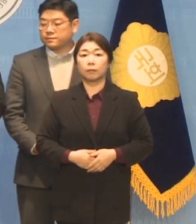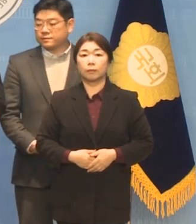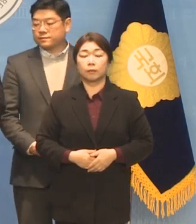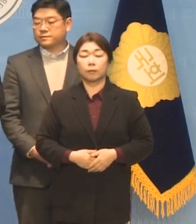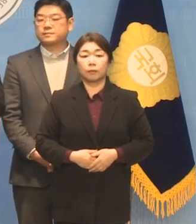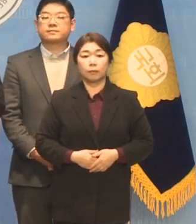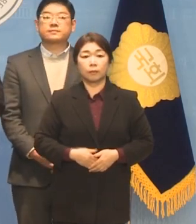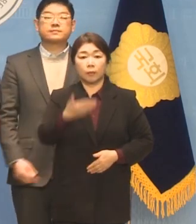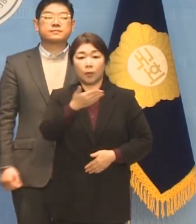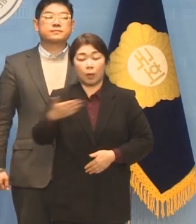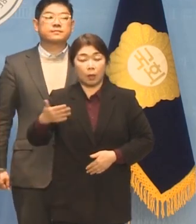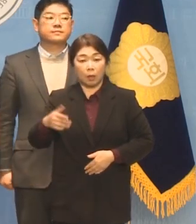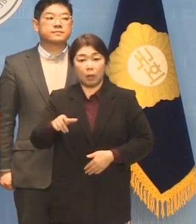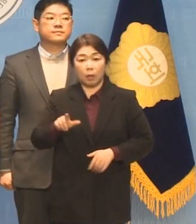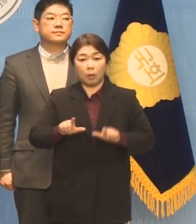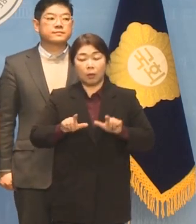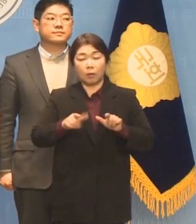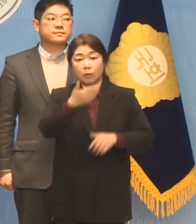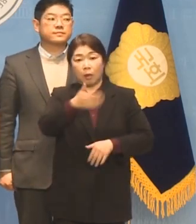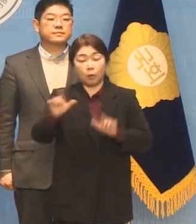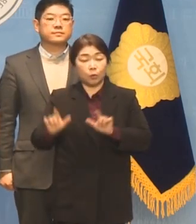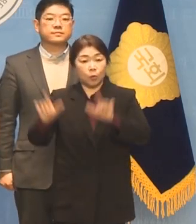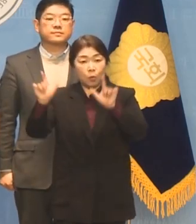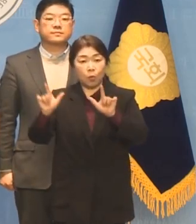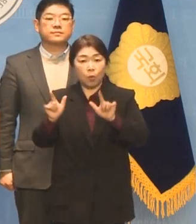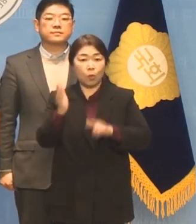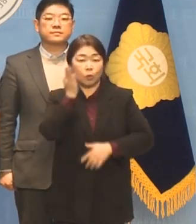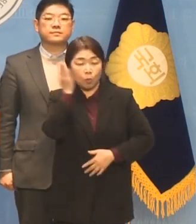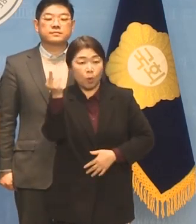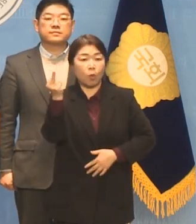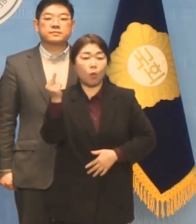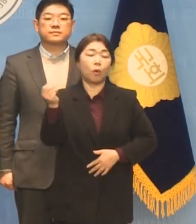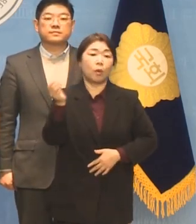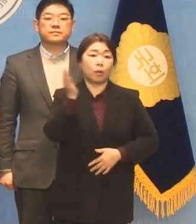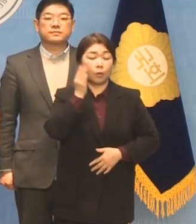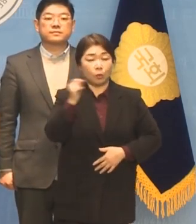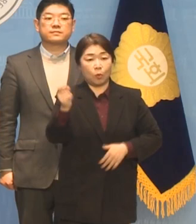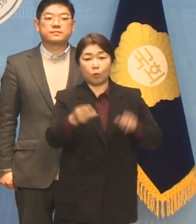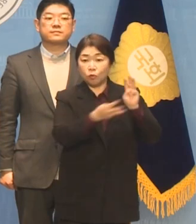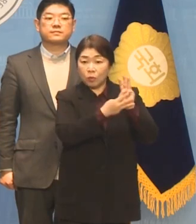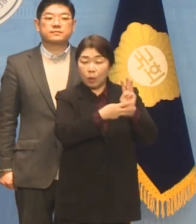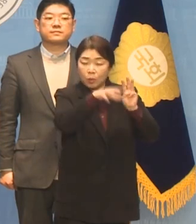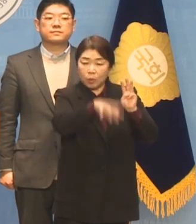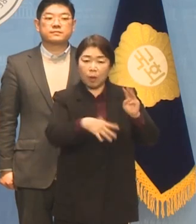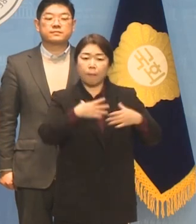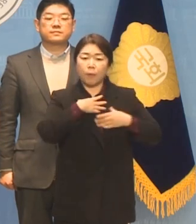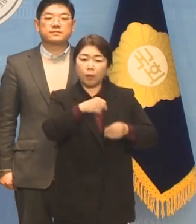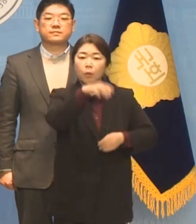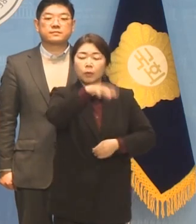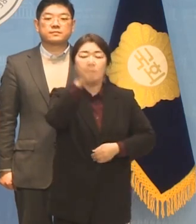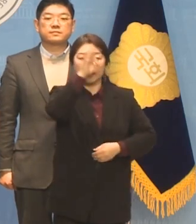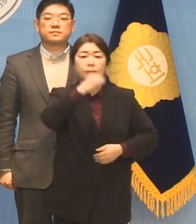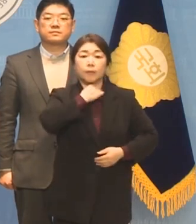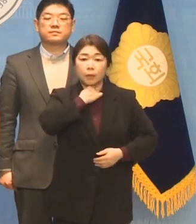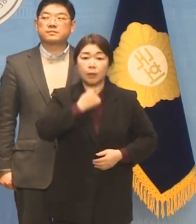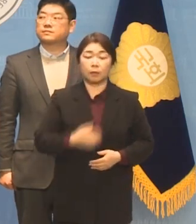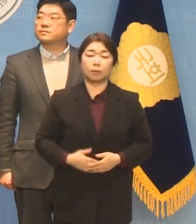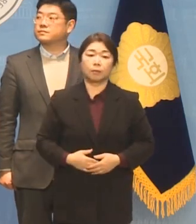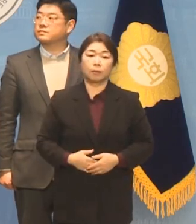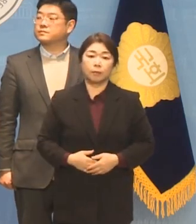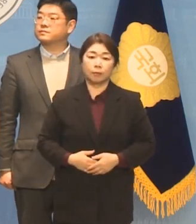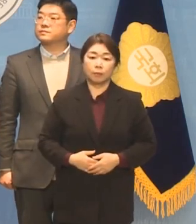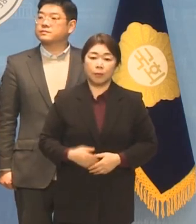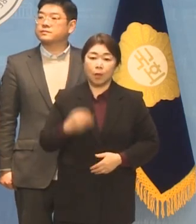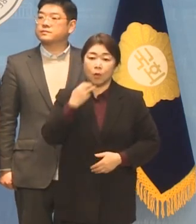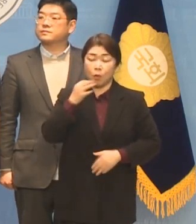강동, 도봉, 중랑에서 편안한 삶을 만끽할 수 있는 방안을 찾아야 합니다. 직주 근접의 꿈, 서울 변두리인